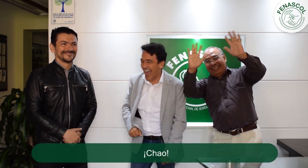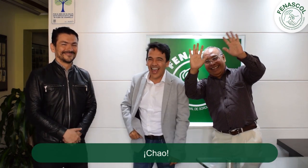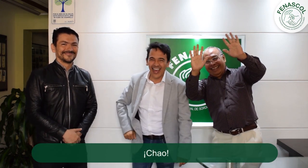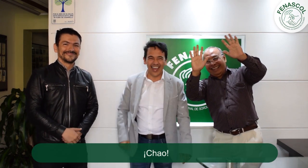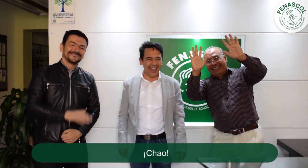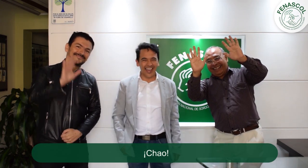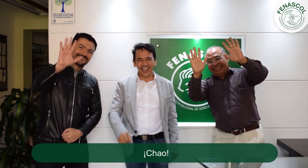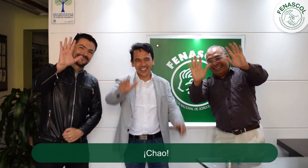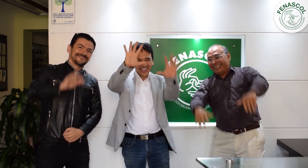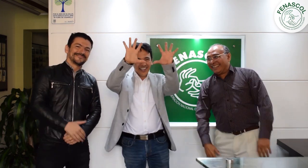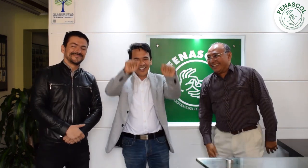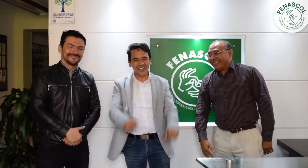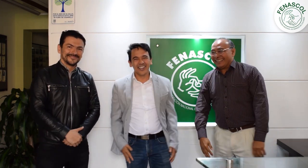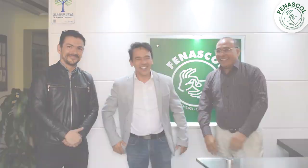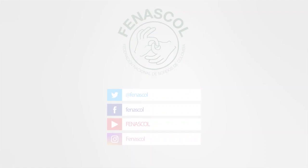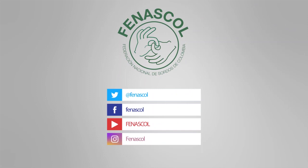Sí, chau.